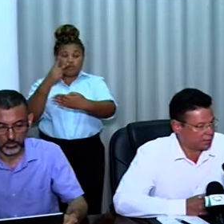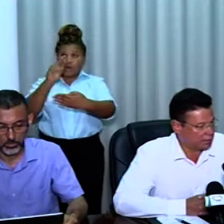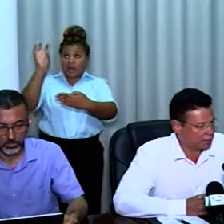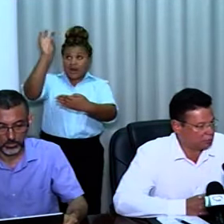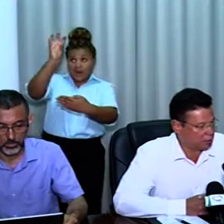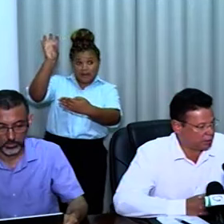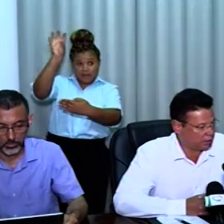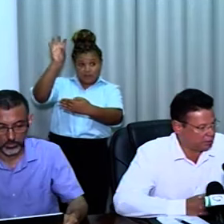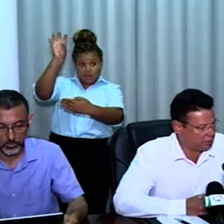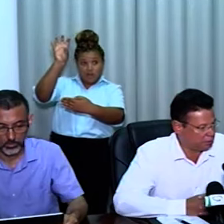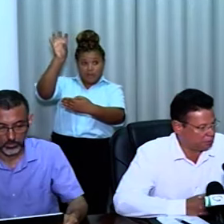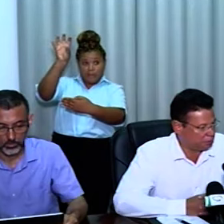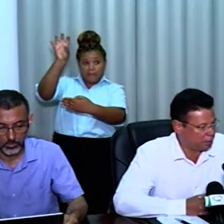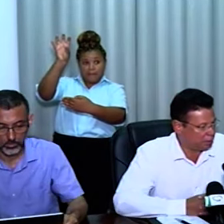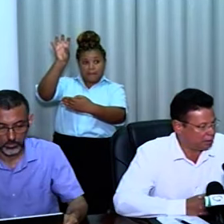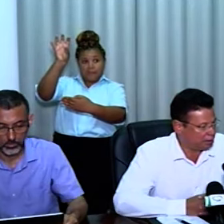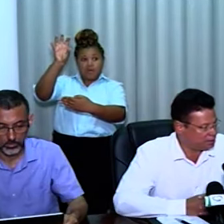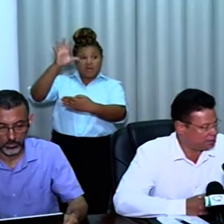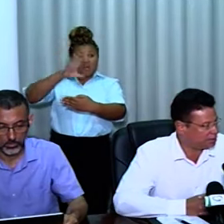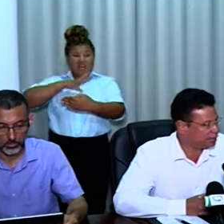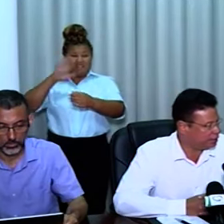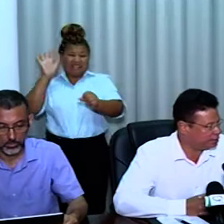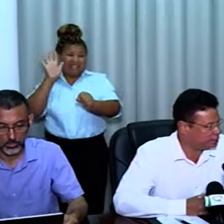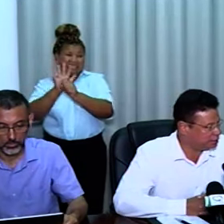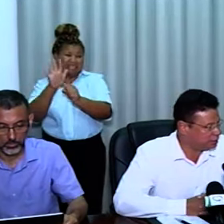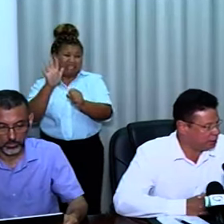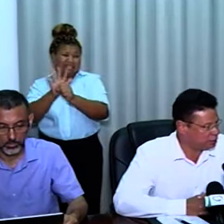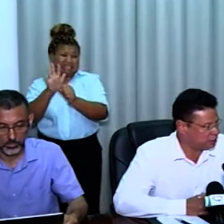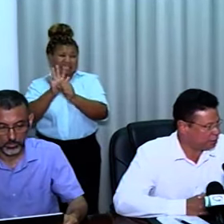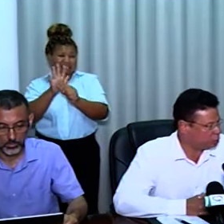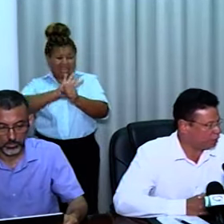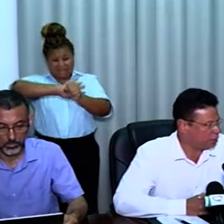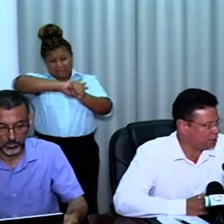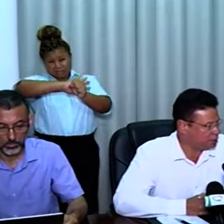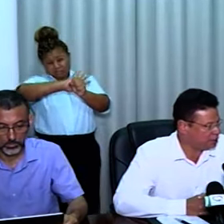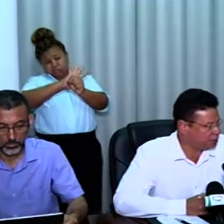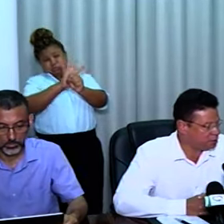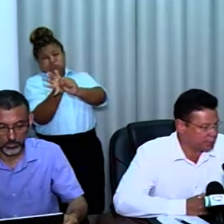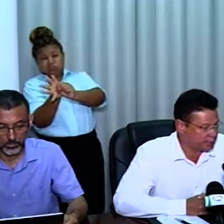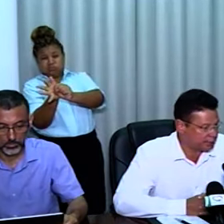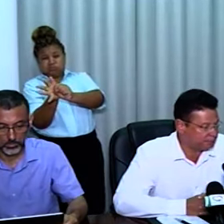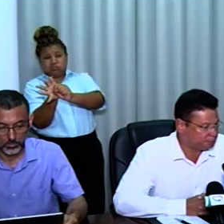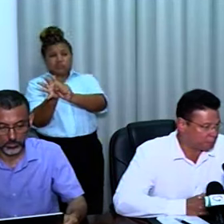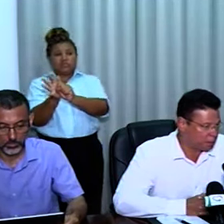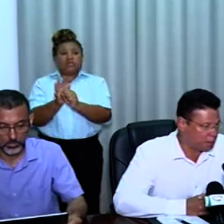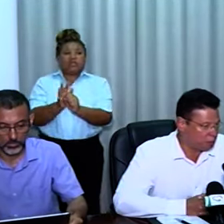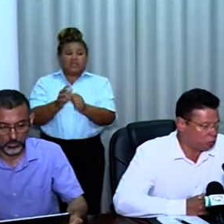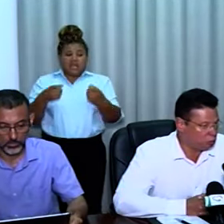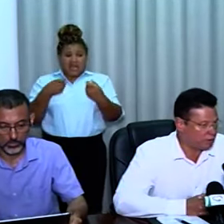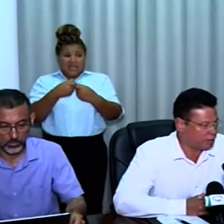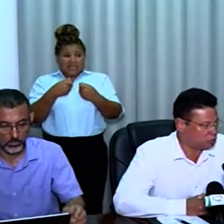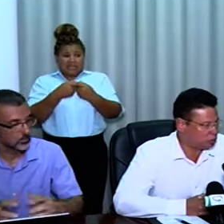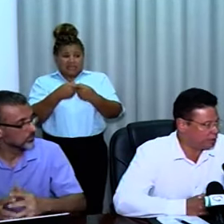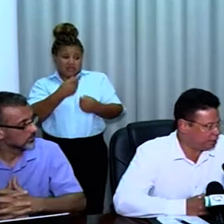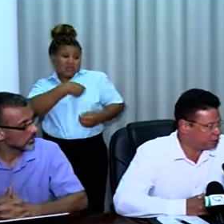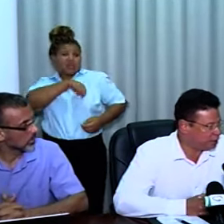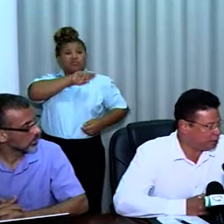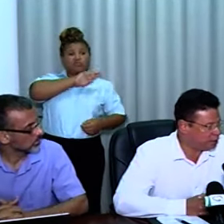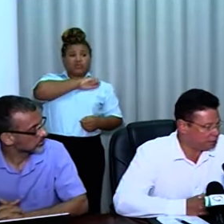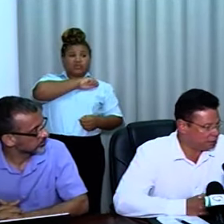a outbreak, par exemple, une escalade. L'Espagne, mais tout va prendre une mesure drastique. Et nous, le nouveau advisory, nous